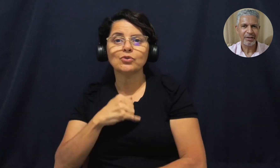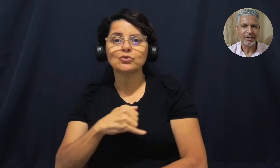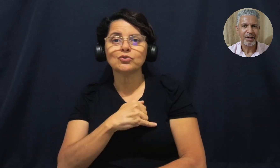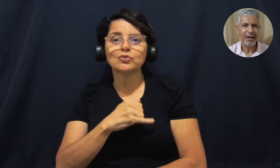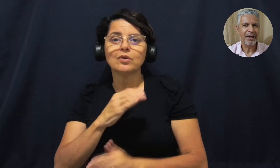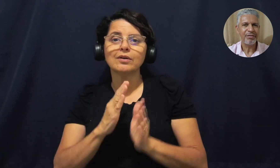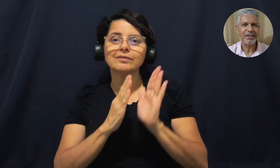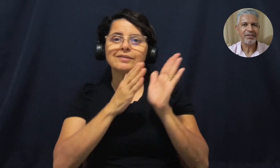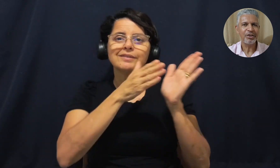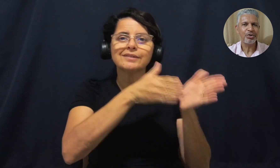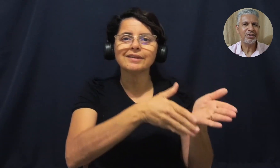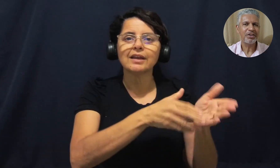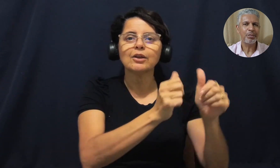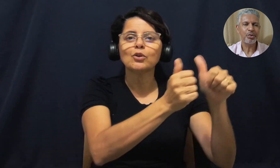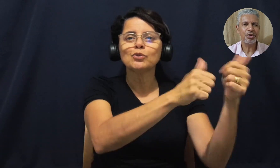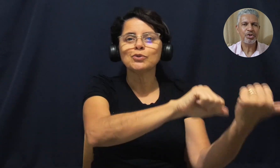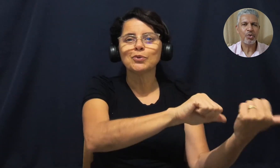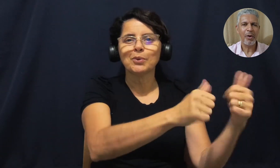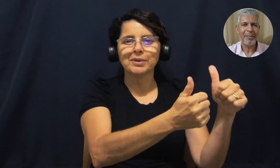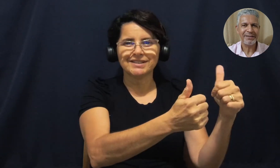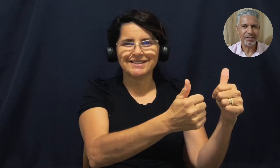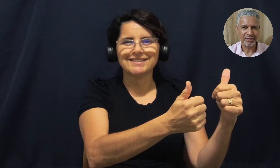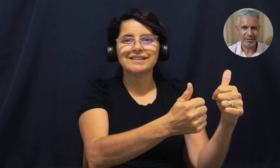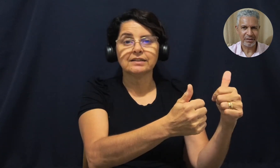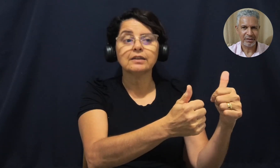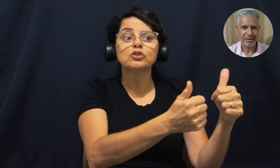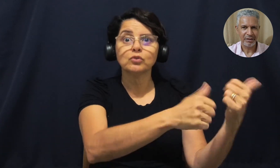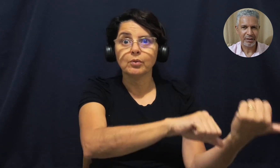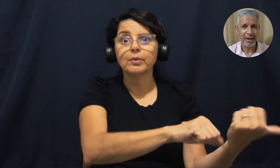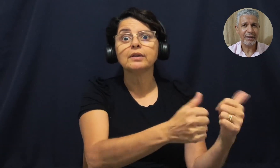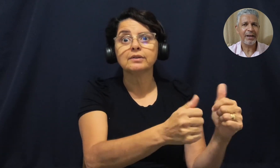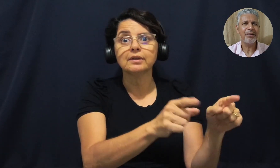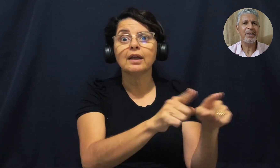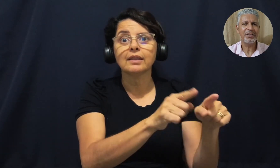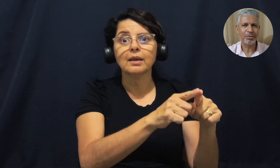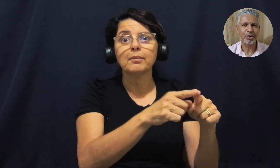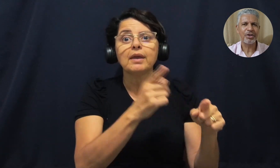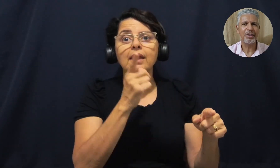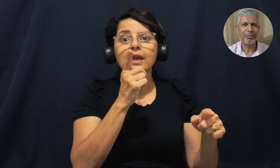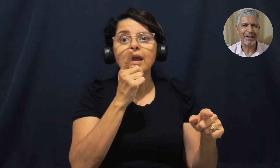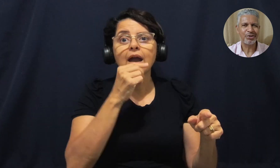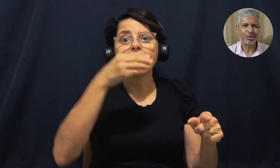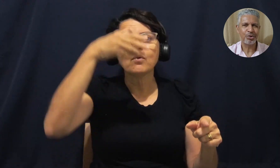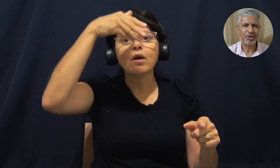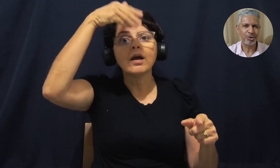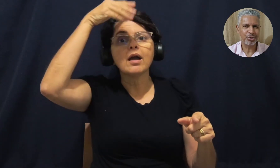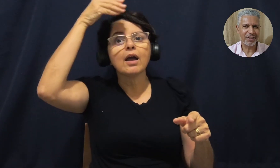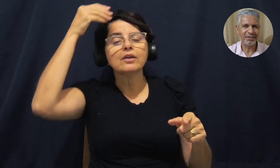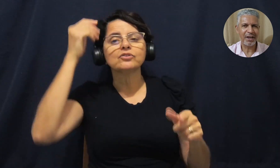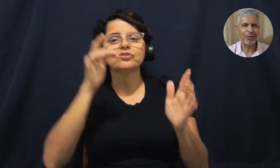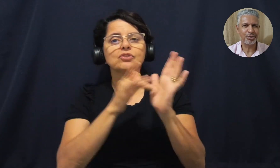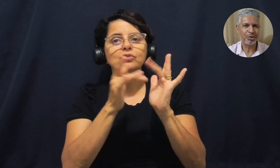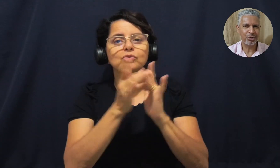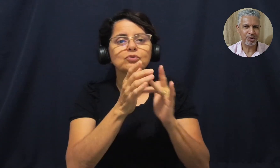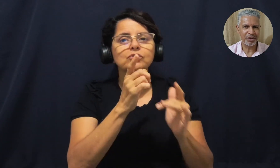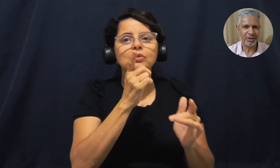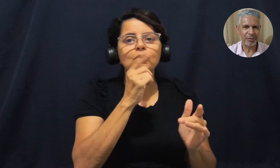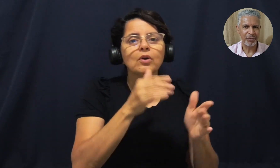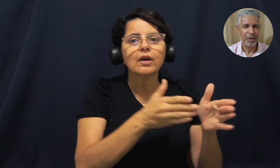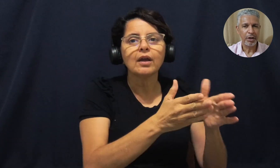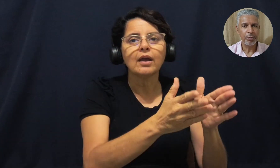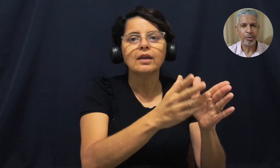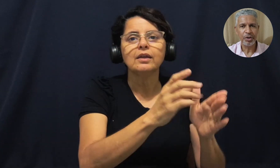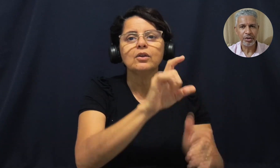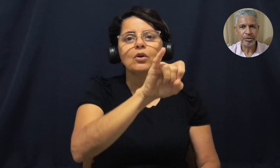Jesus, ele havia sido discípulo de João Batista, aquele mesmo que batizou Jesus nas águas do Rio